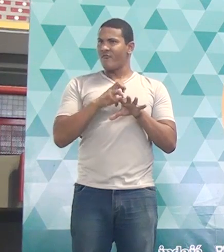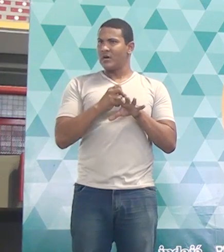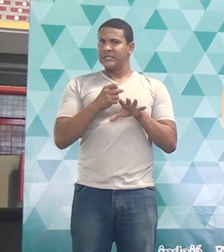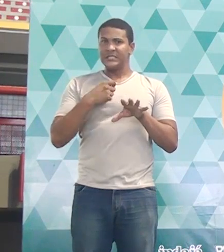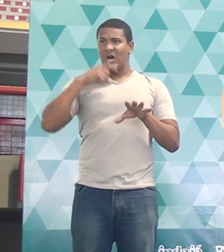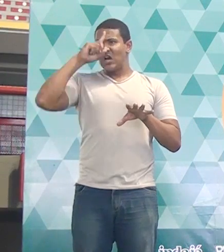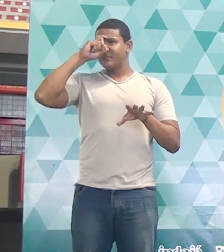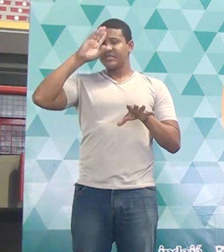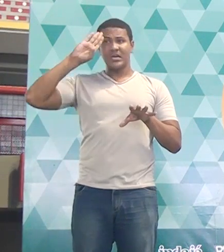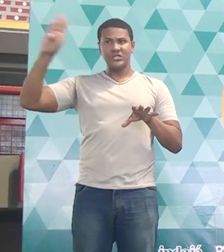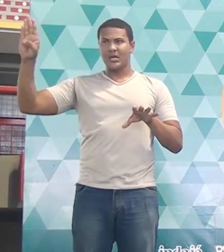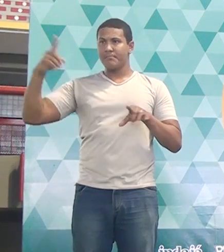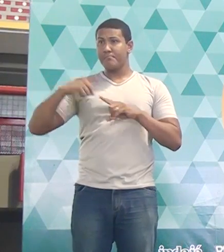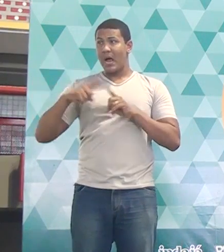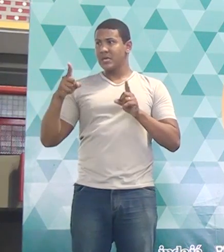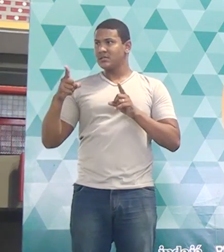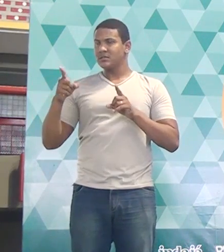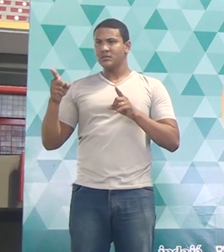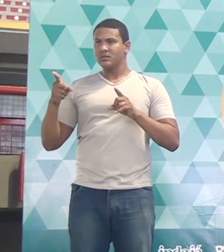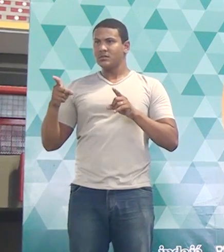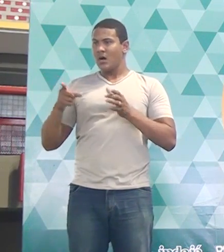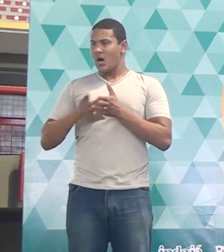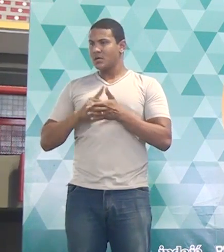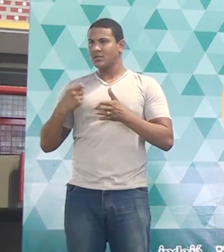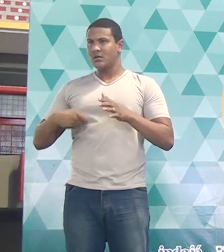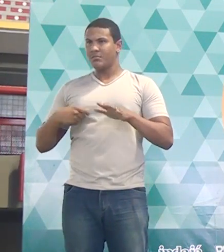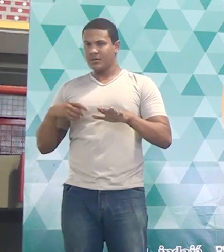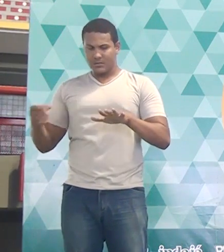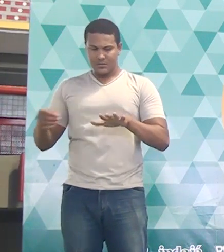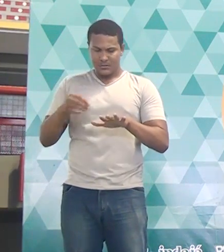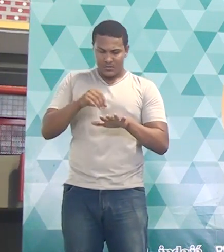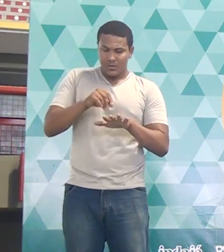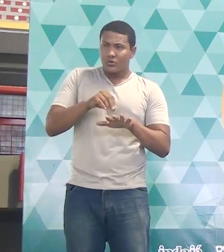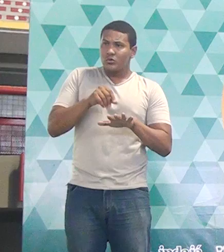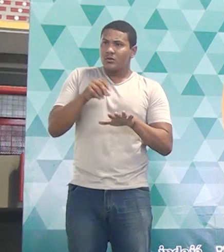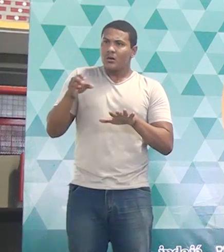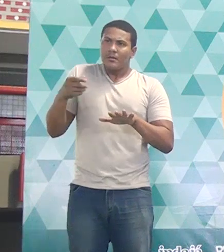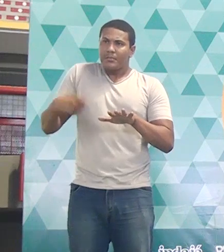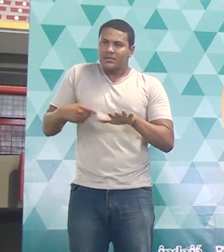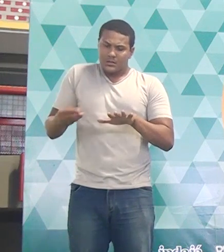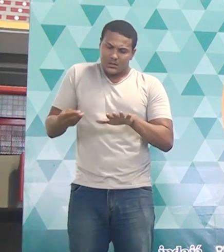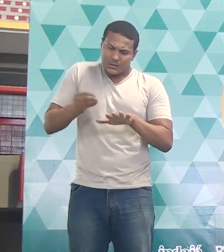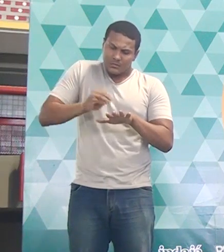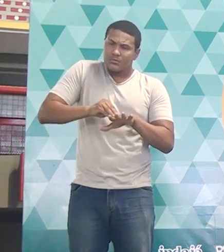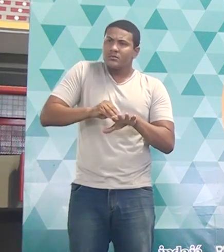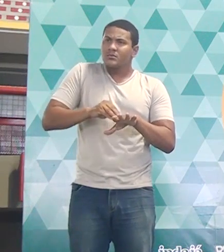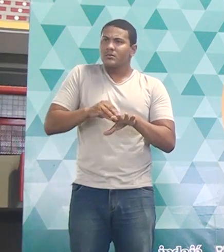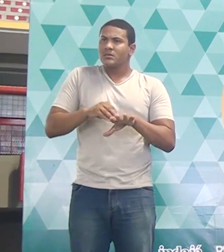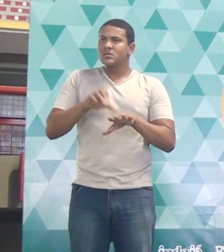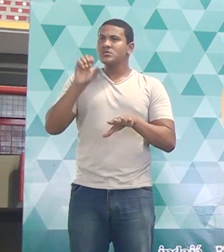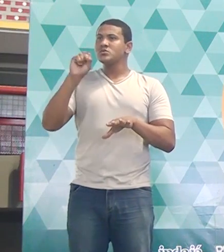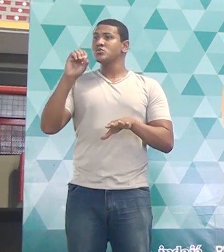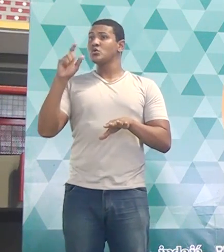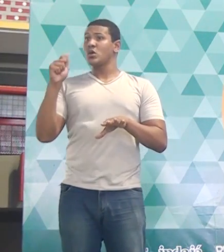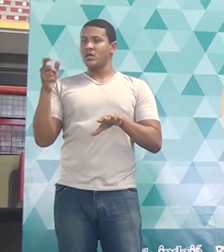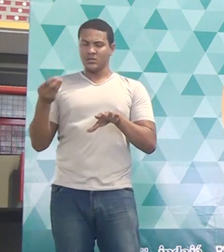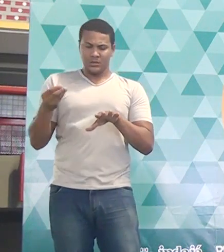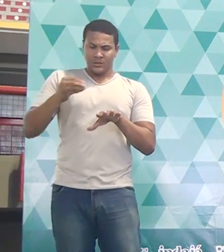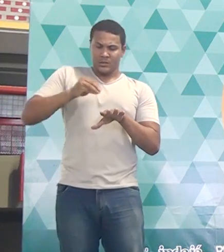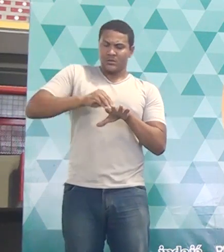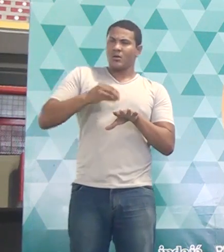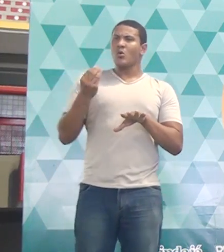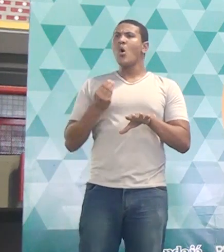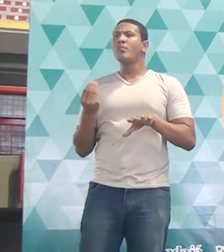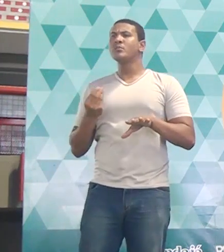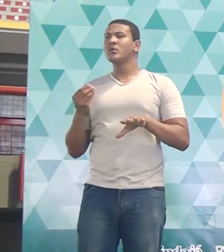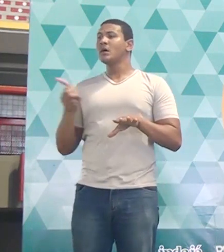hospital, essa queimadura vai aumentar. Pessoal, eu me queimei com soda cáustica. O que é que eu aplico daquilo que eu tenho em casa para reduzir